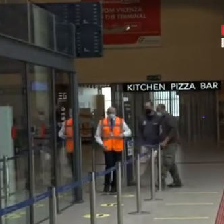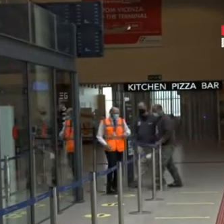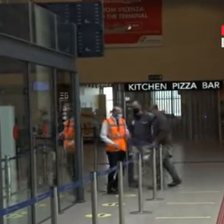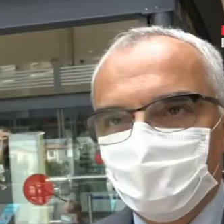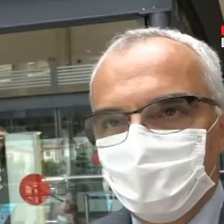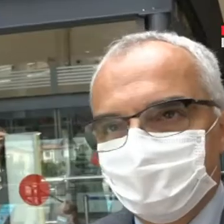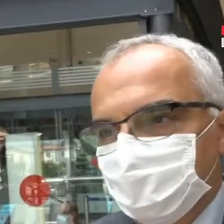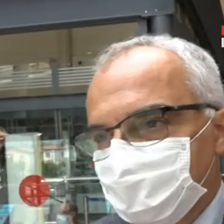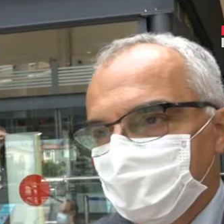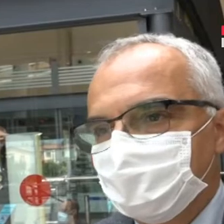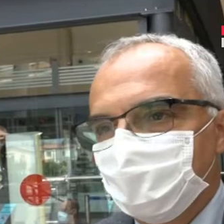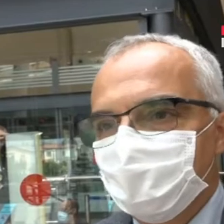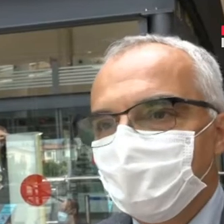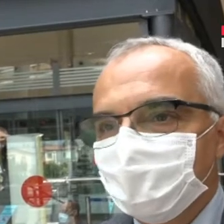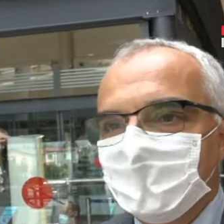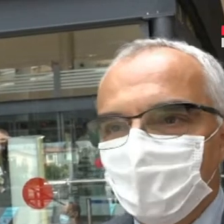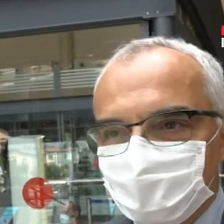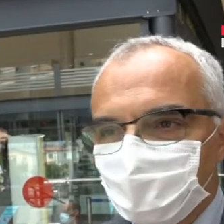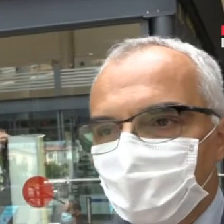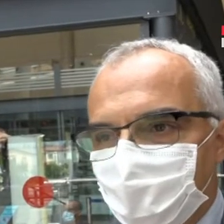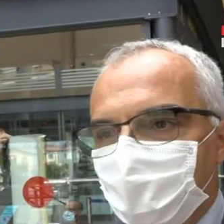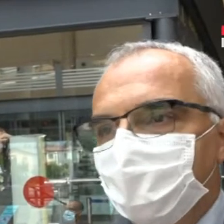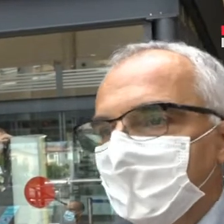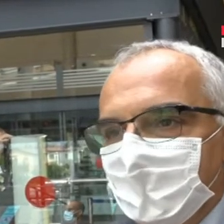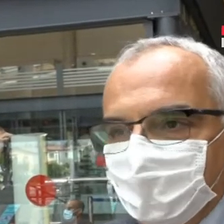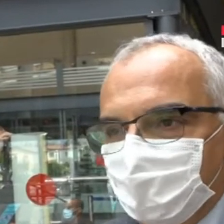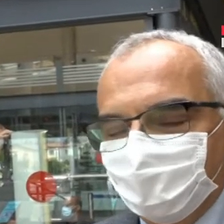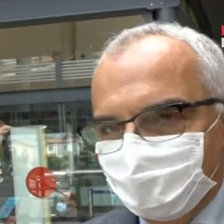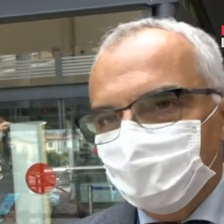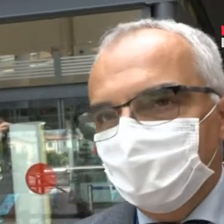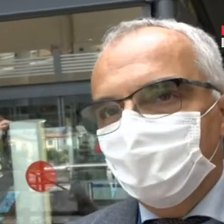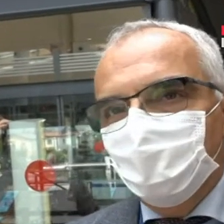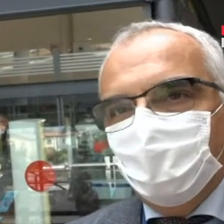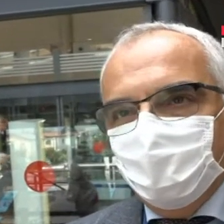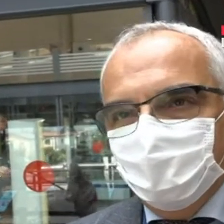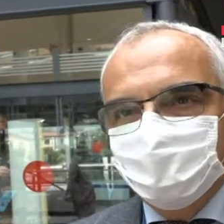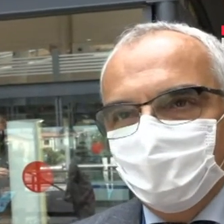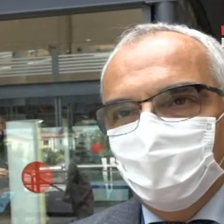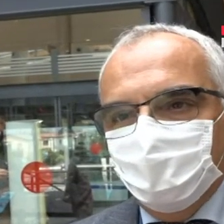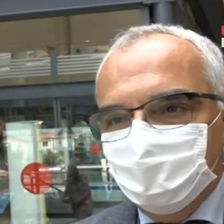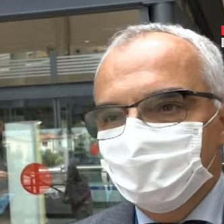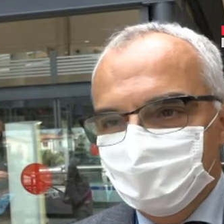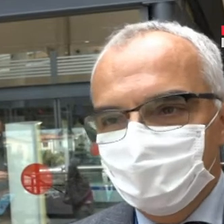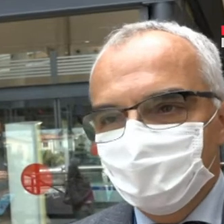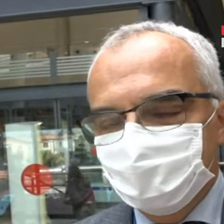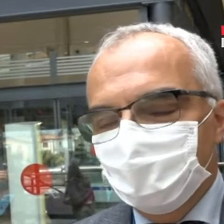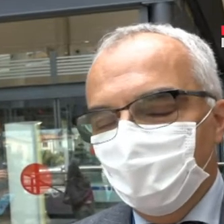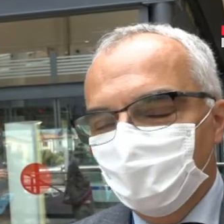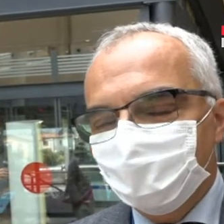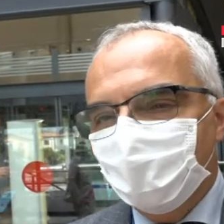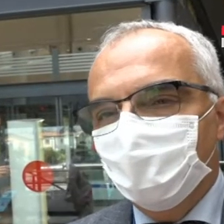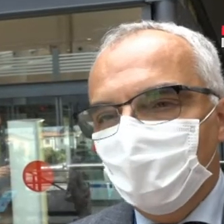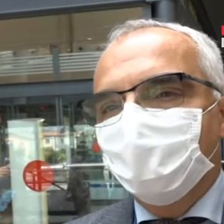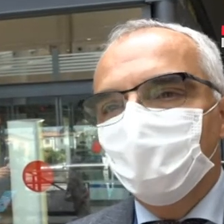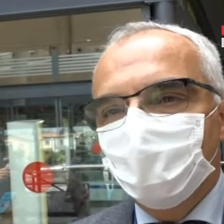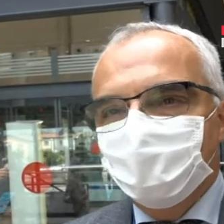di passeggeri, quindi sono circa 3.000 persone che a vario titolo e diciamo in funzione di quello